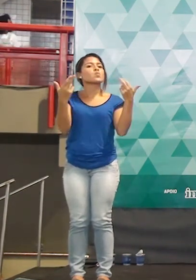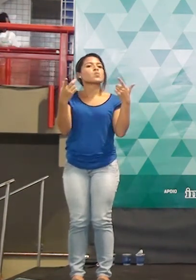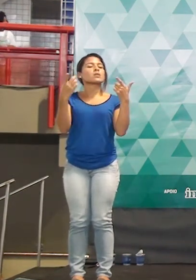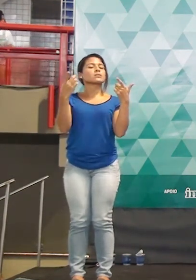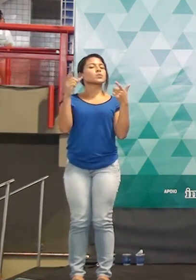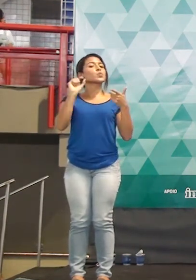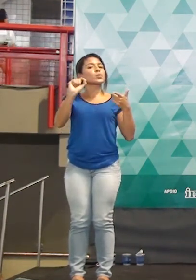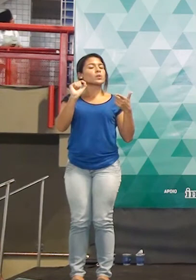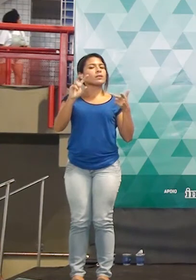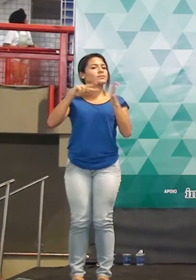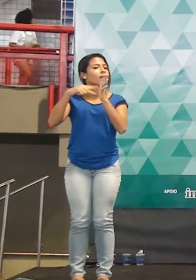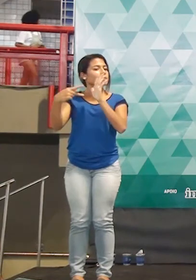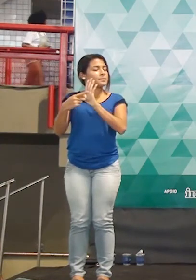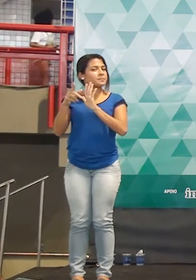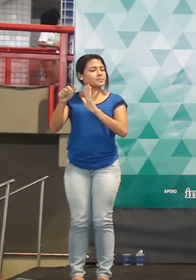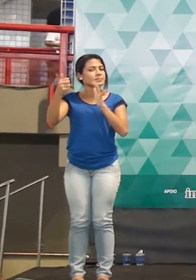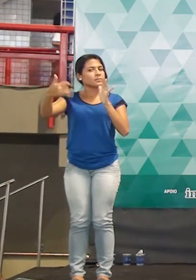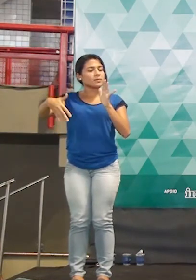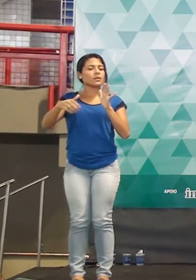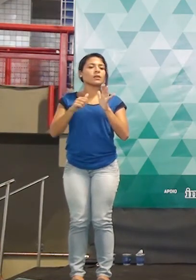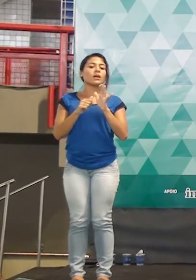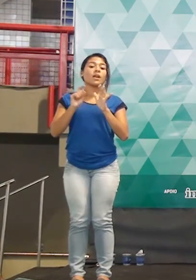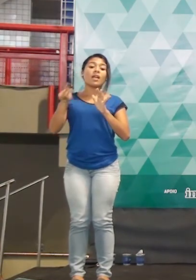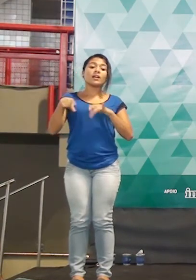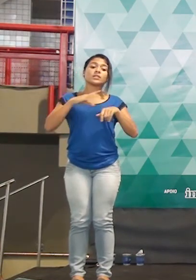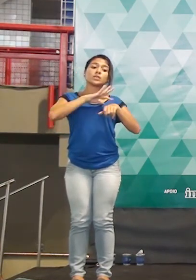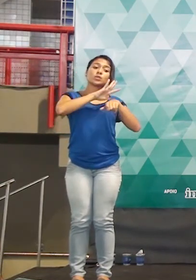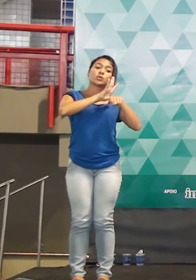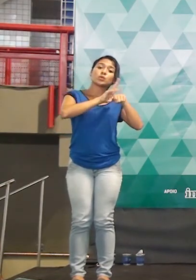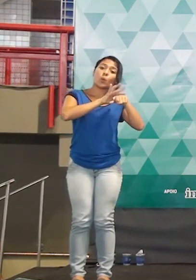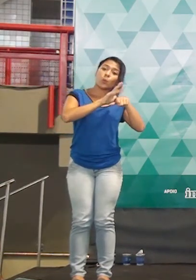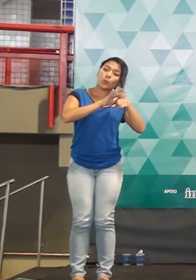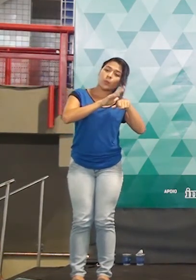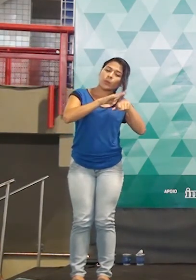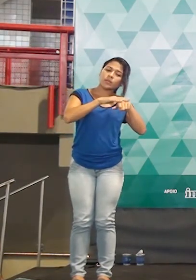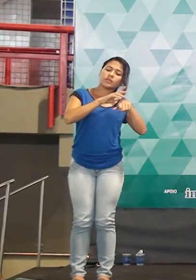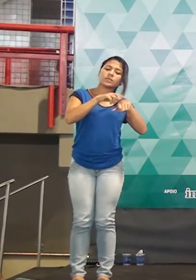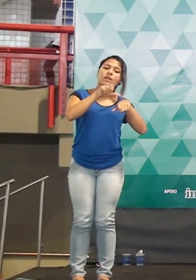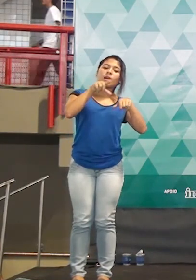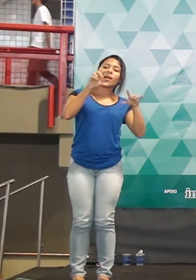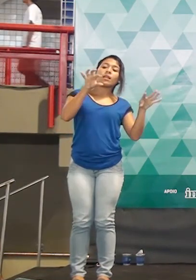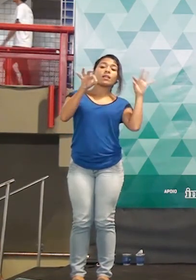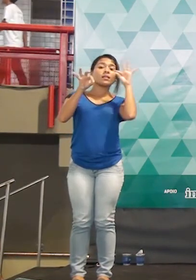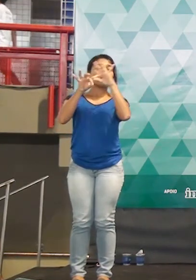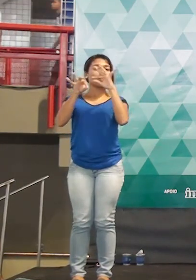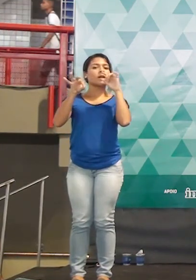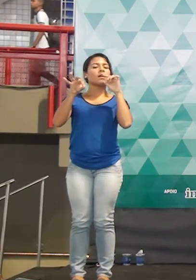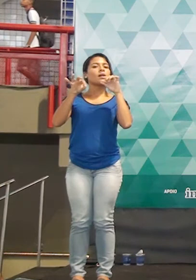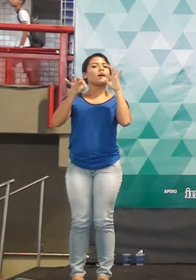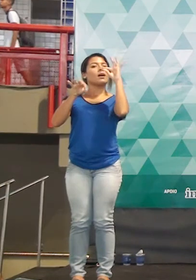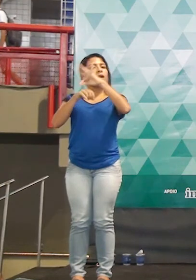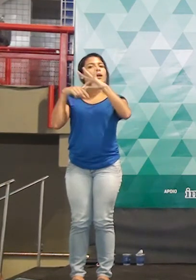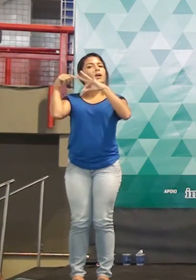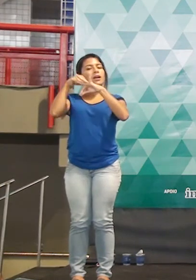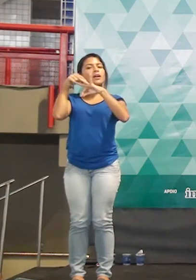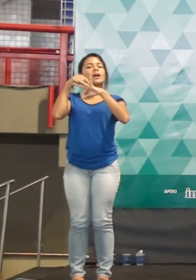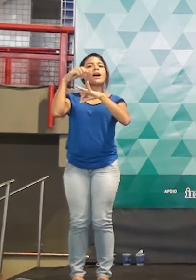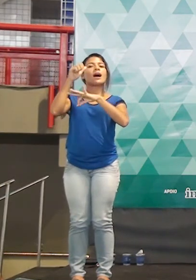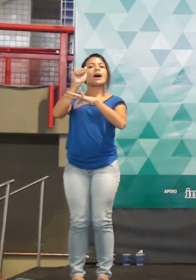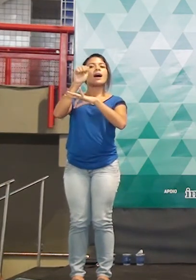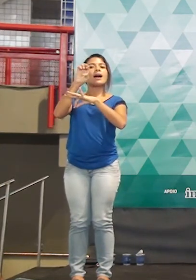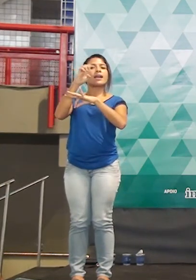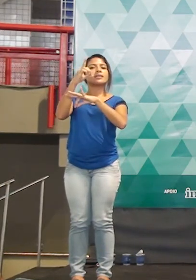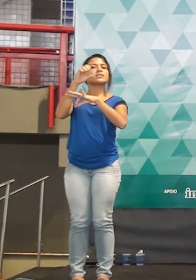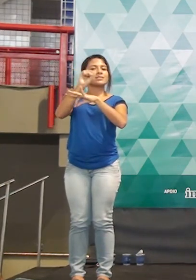Arboviroses é o conjunto de doenças transmitida pelo mesmo vetor que é o Aedes aegypti. Quando